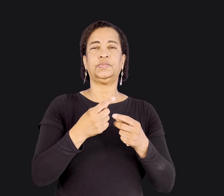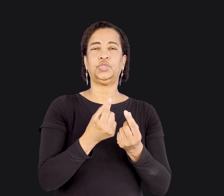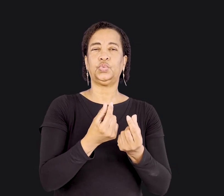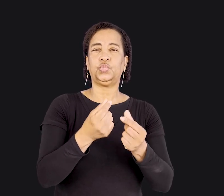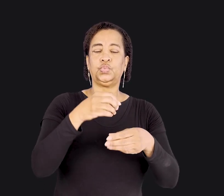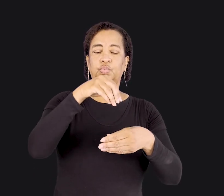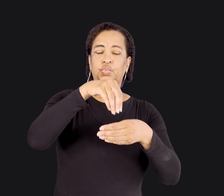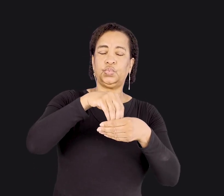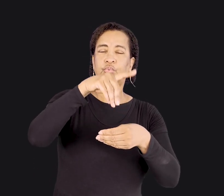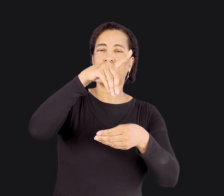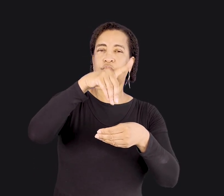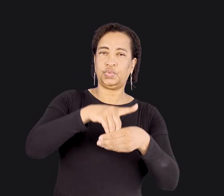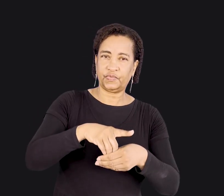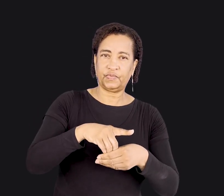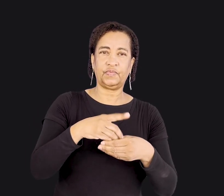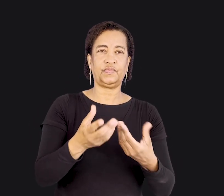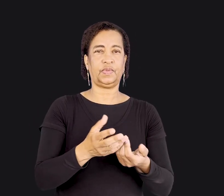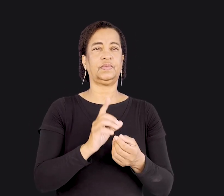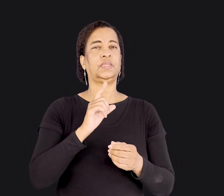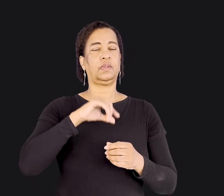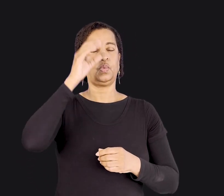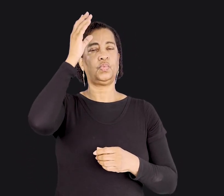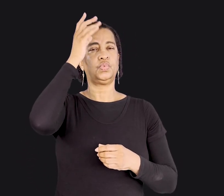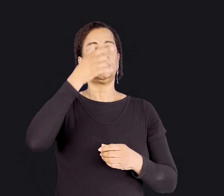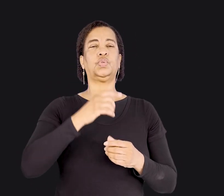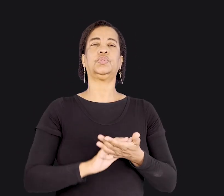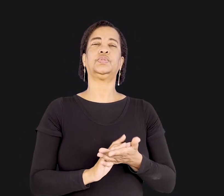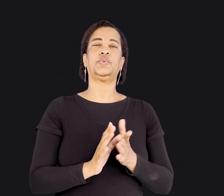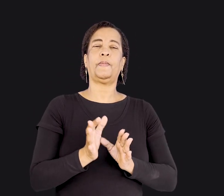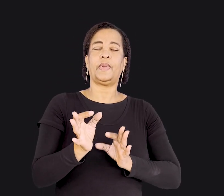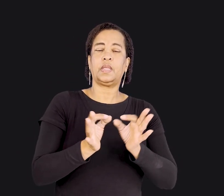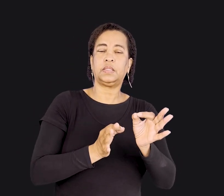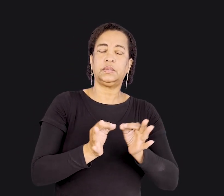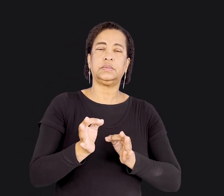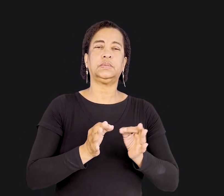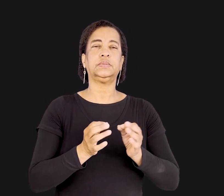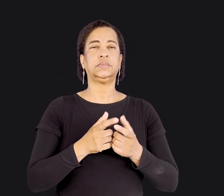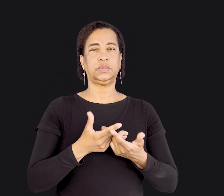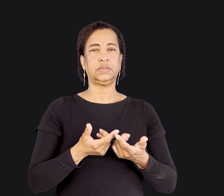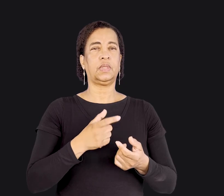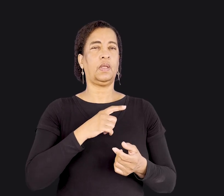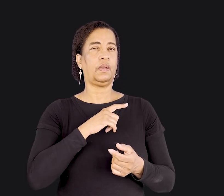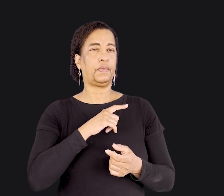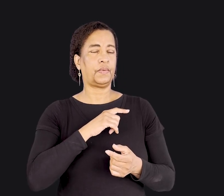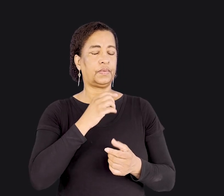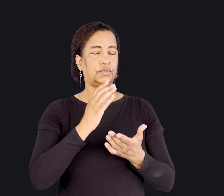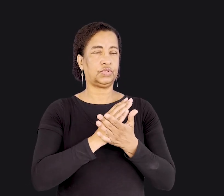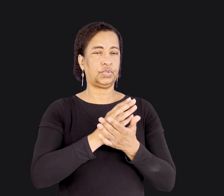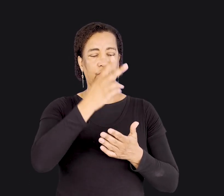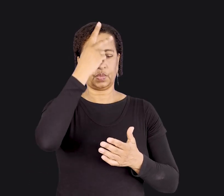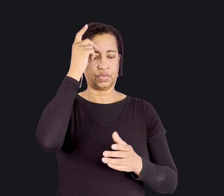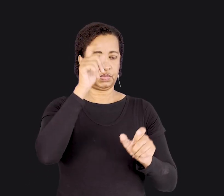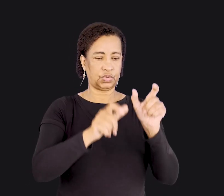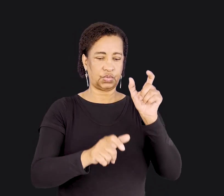dos dízimos e das ofertas como uma das soluções para corrigir o predomínio da carne nos membros da Igreja de Jesus